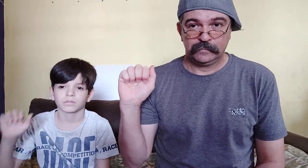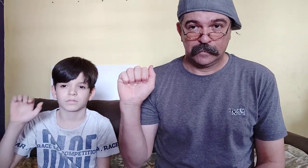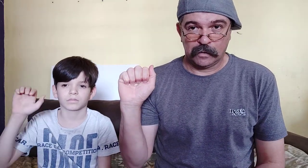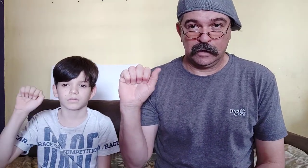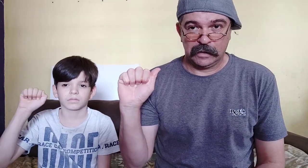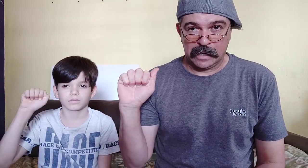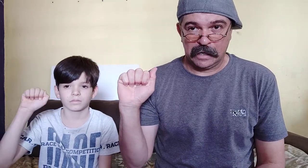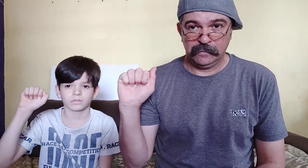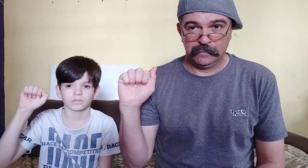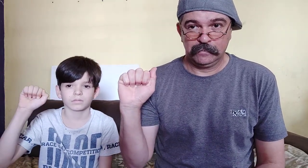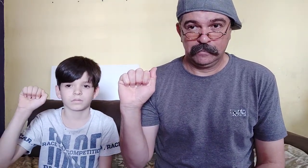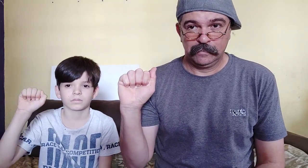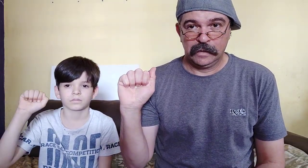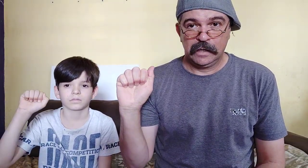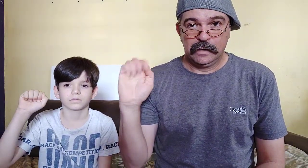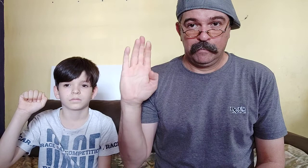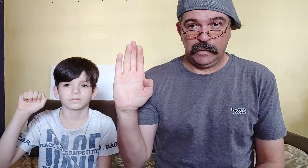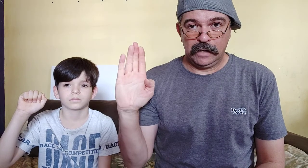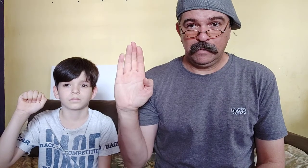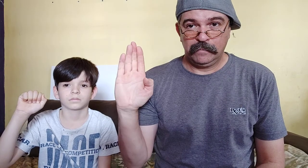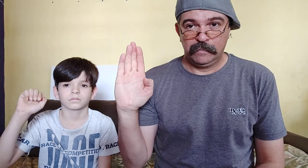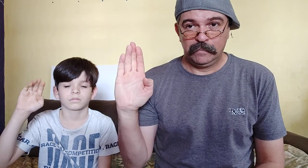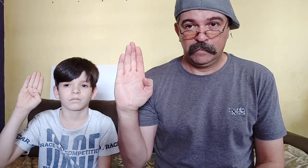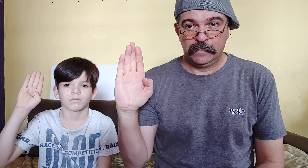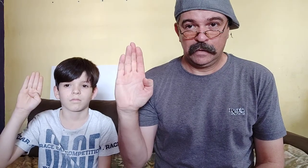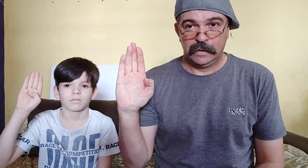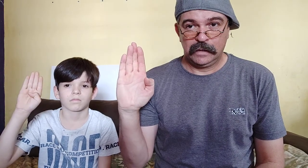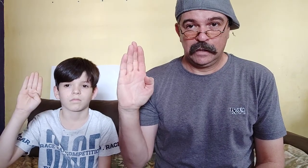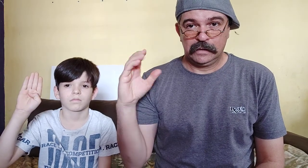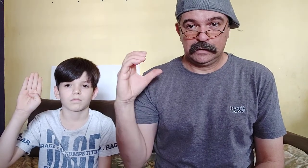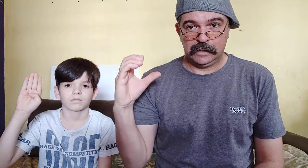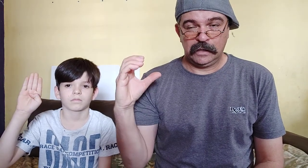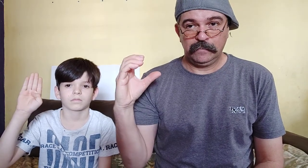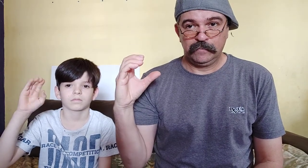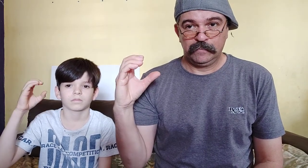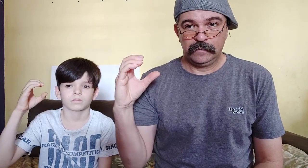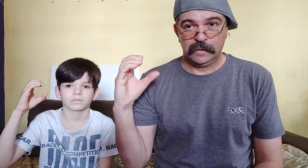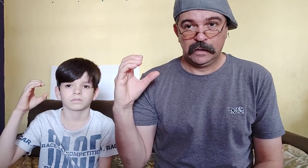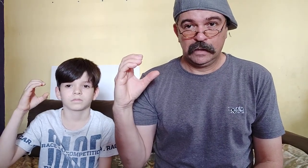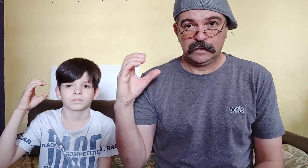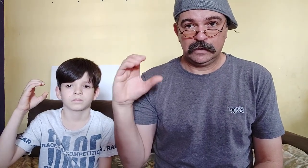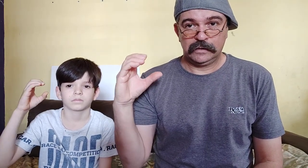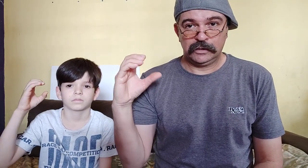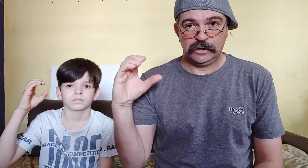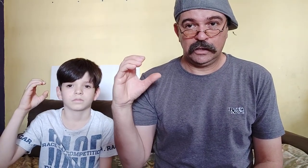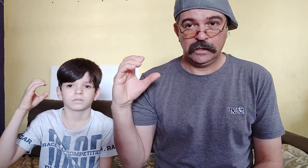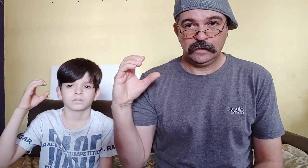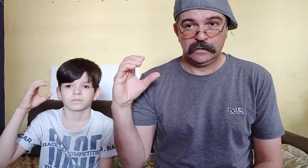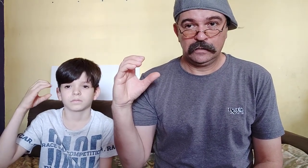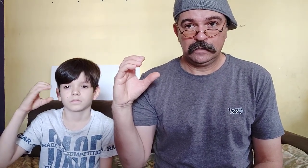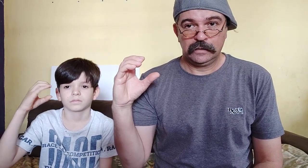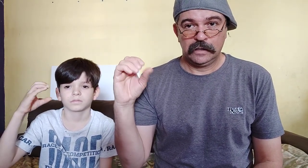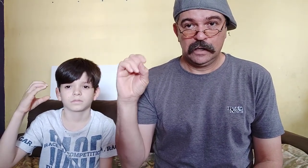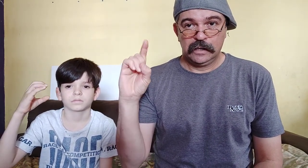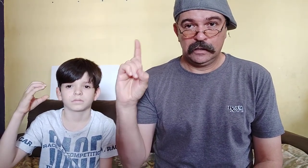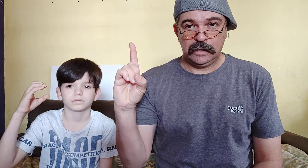Ó, letra A. B, C, C cedilha, D,